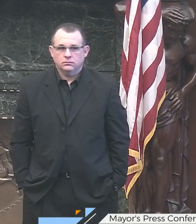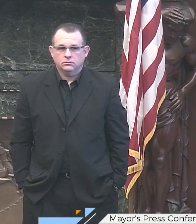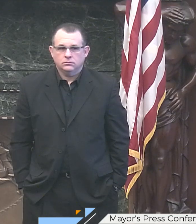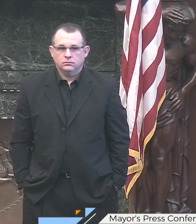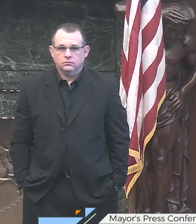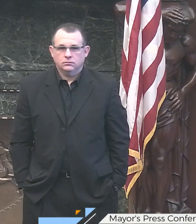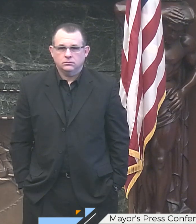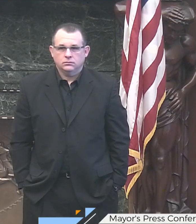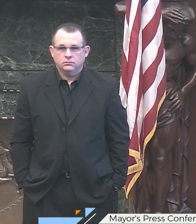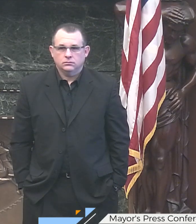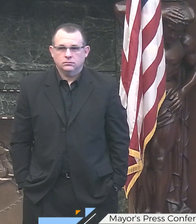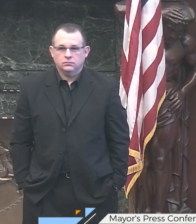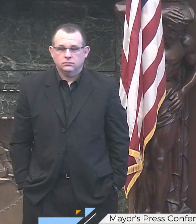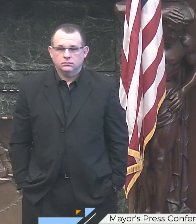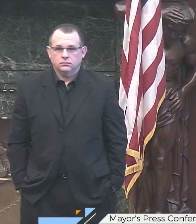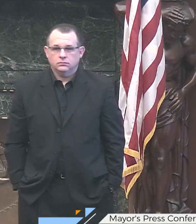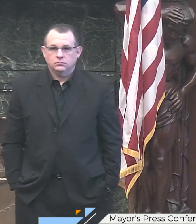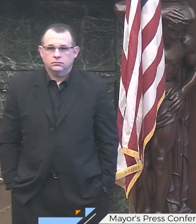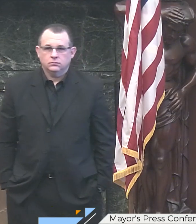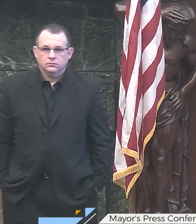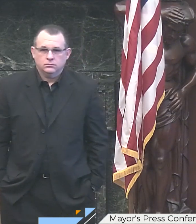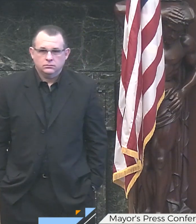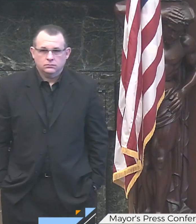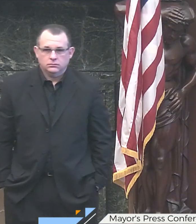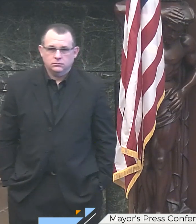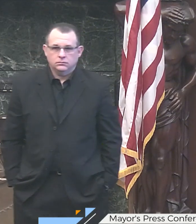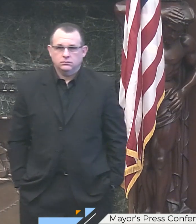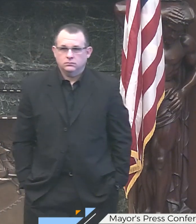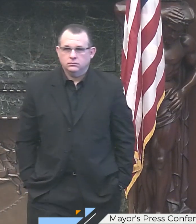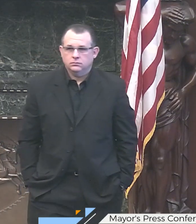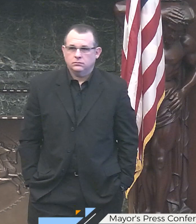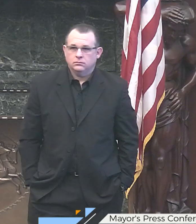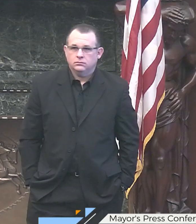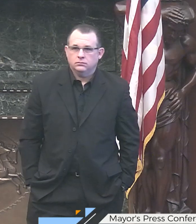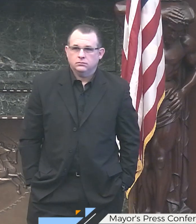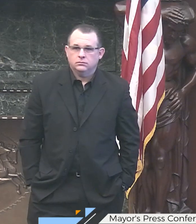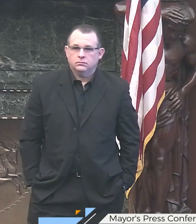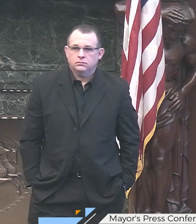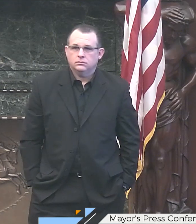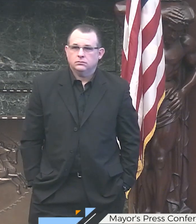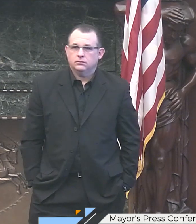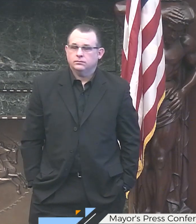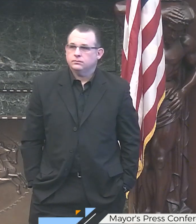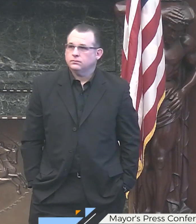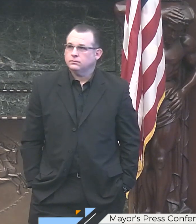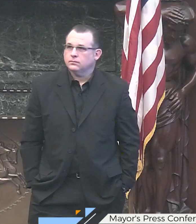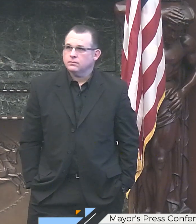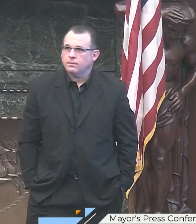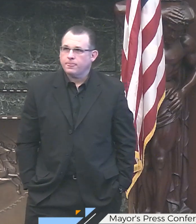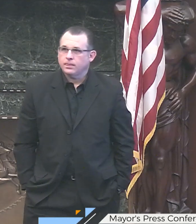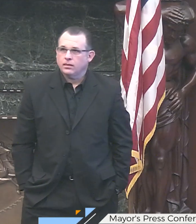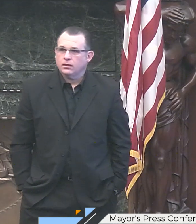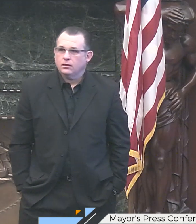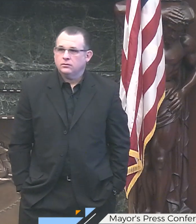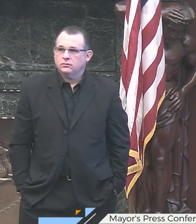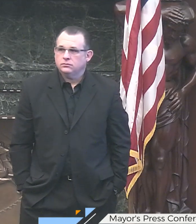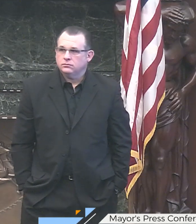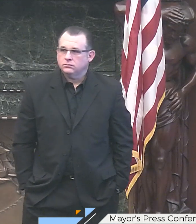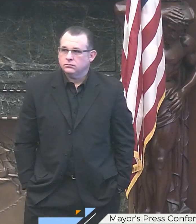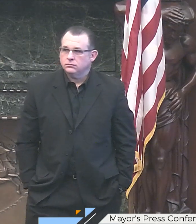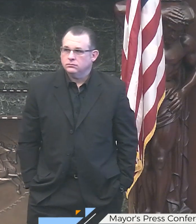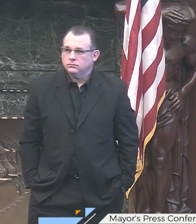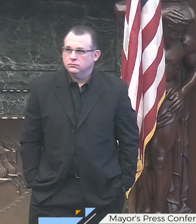inmediatamente. Problemas de respirar como la fatiga, dolor o presión en el pecho, confusión o incapacidad de